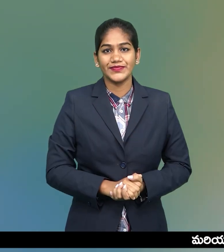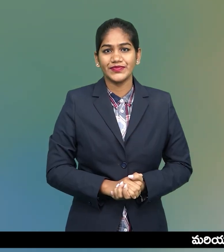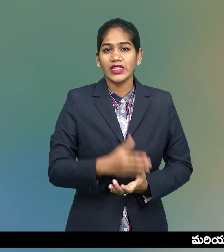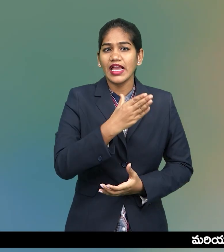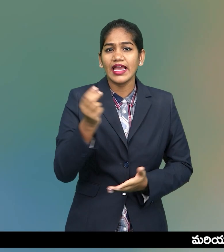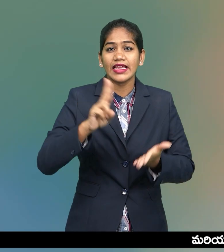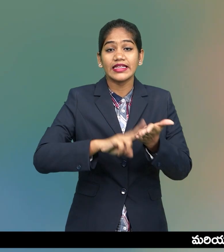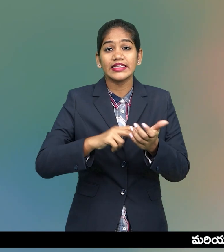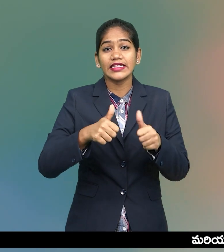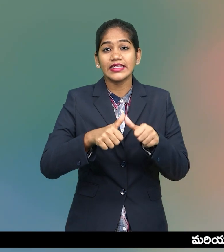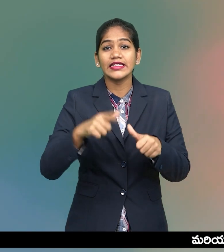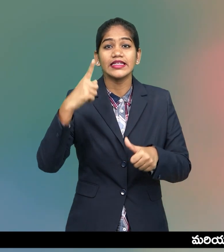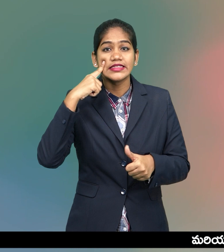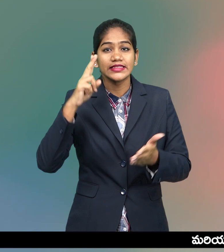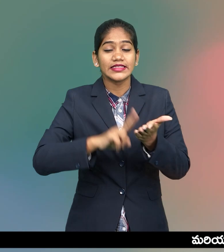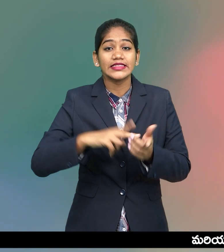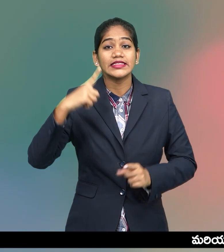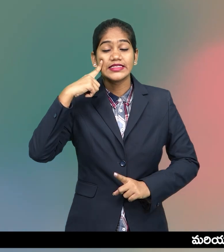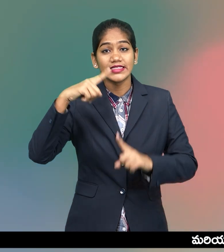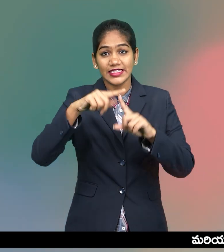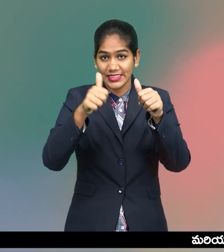మరియు నైనిటాల్ ప్రదేశాలు.